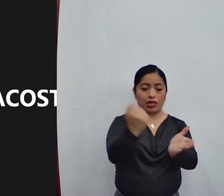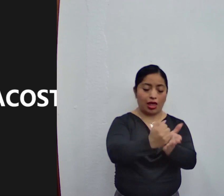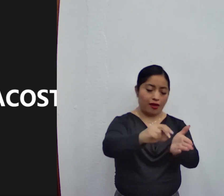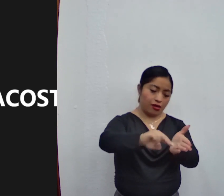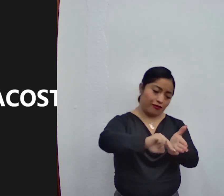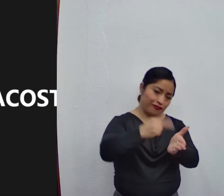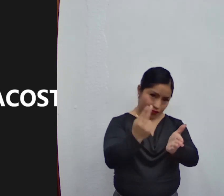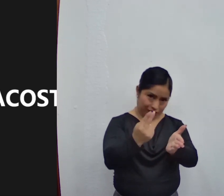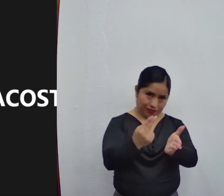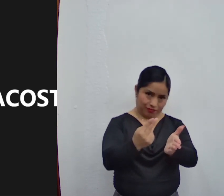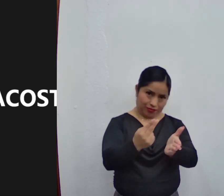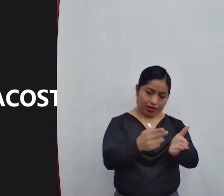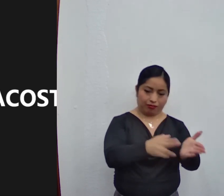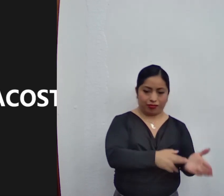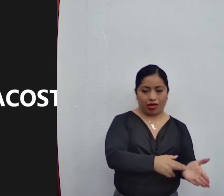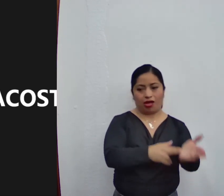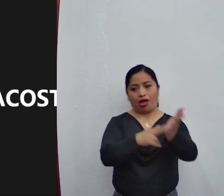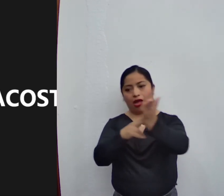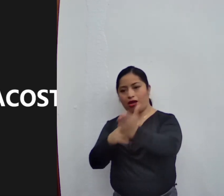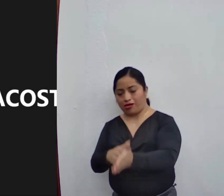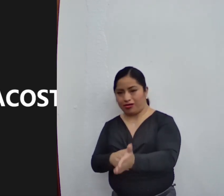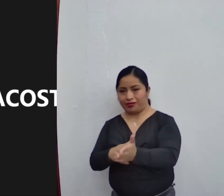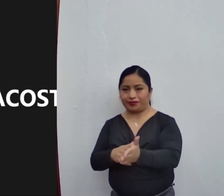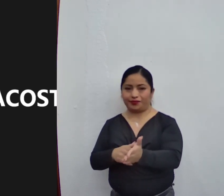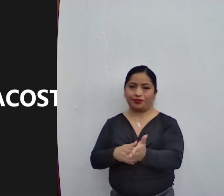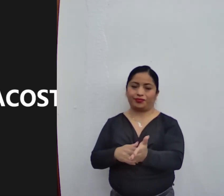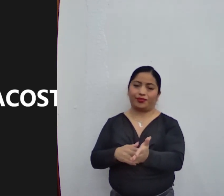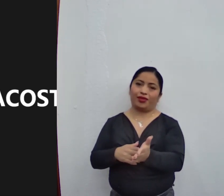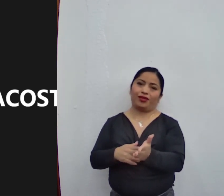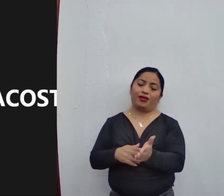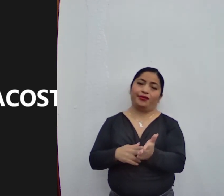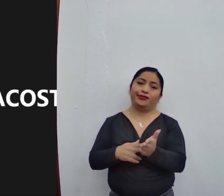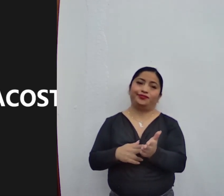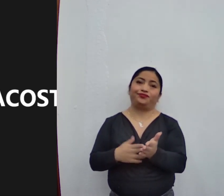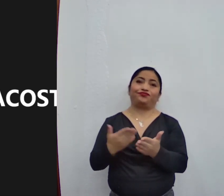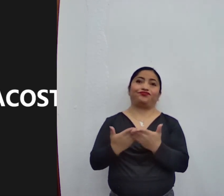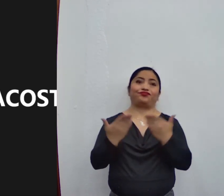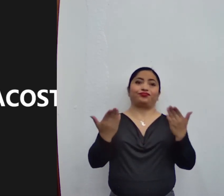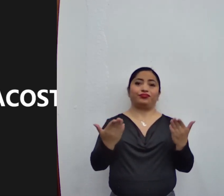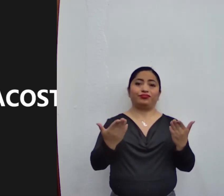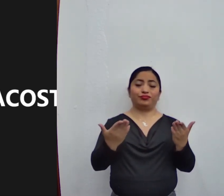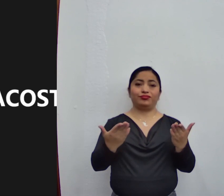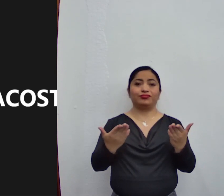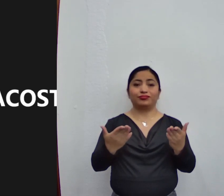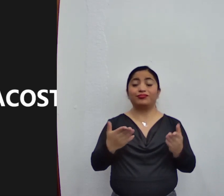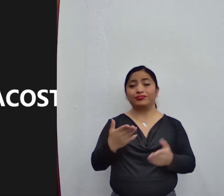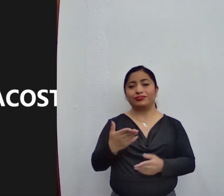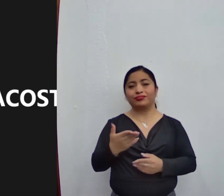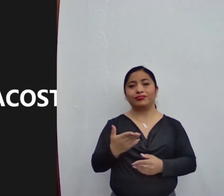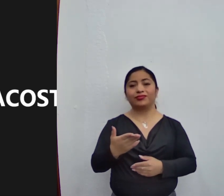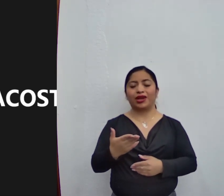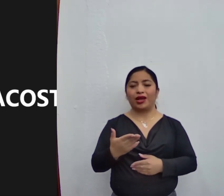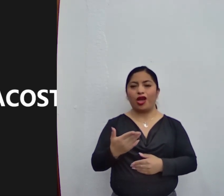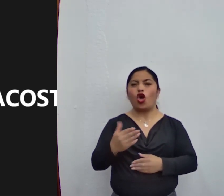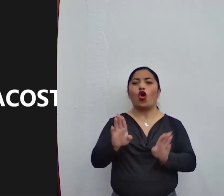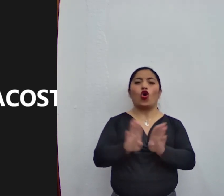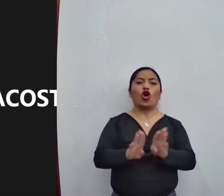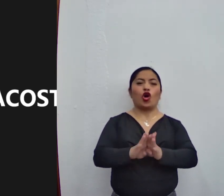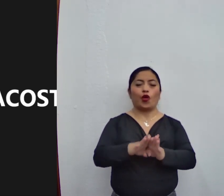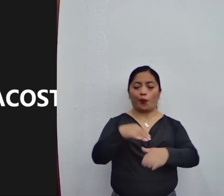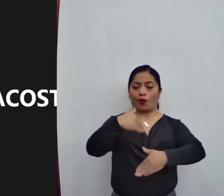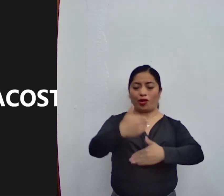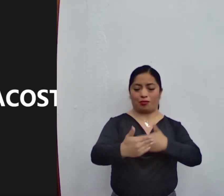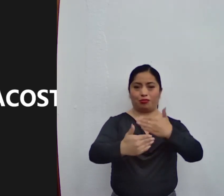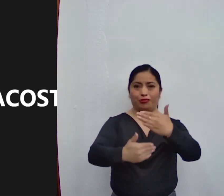aceptar para su apoyo económico. Entonces, si unificáramos este trámite y se